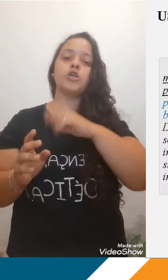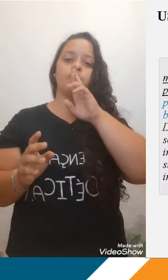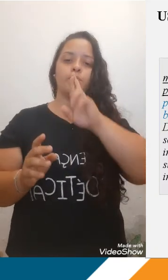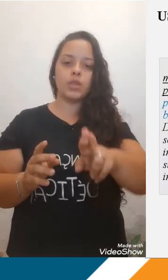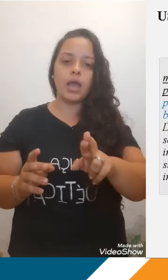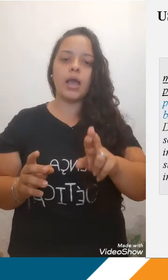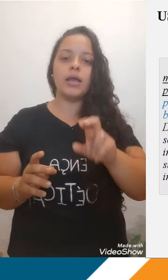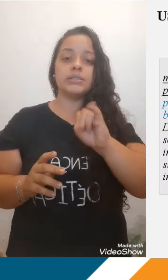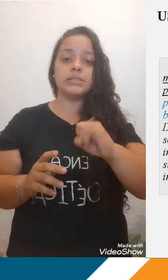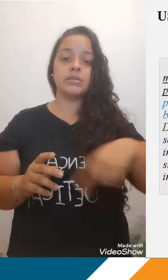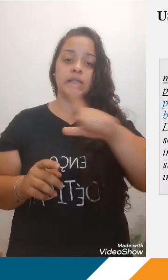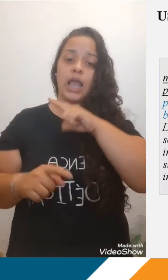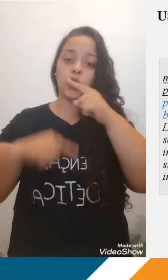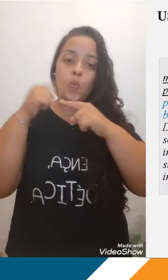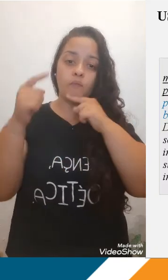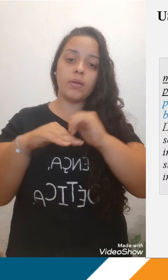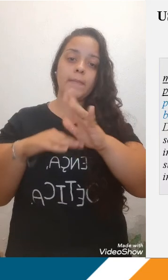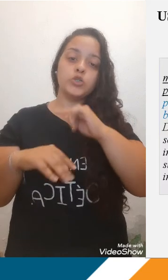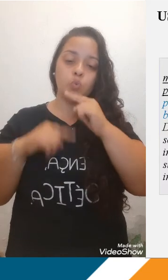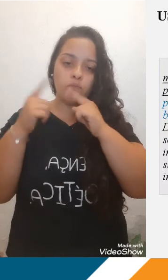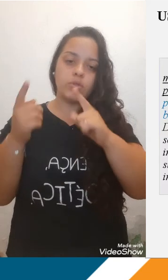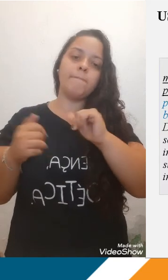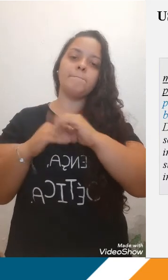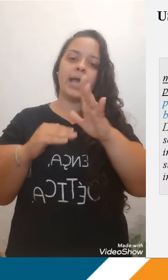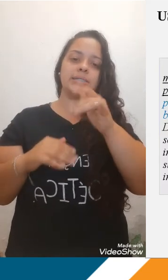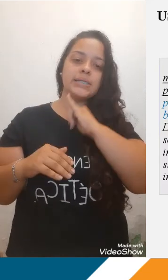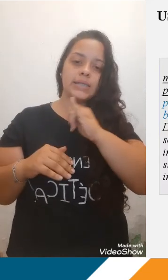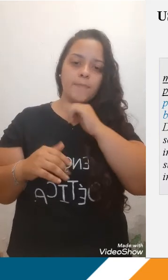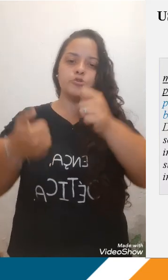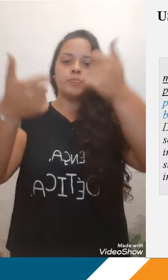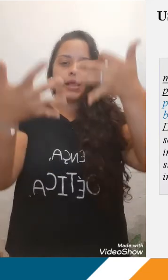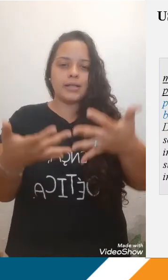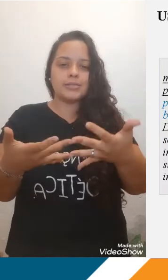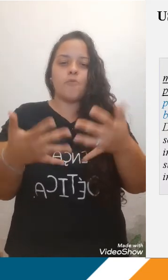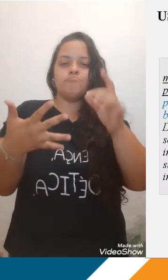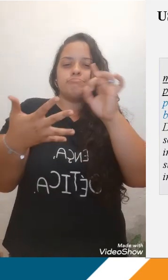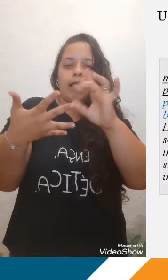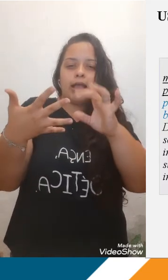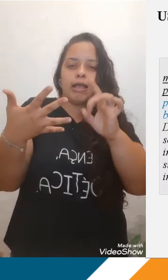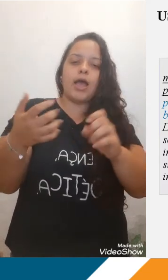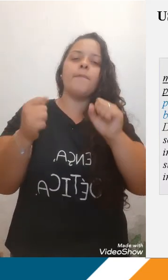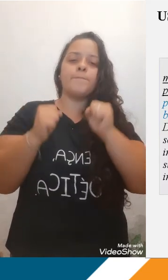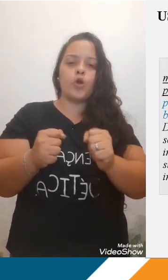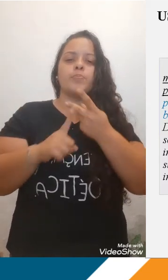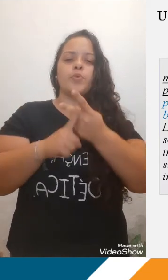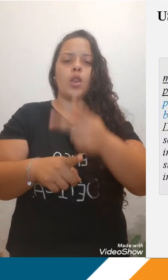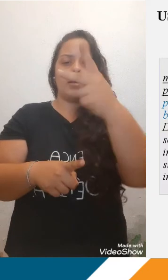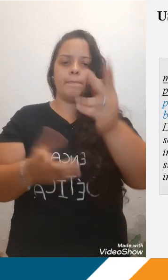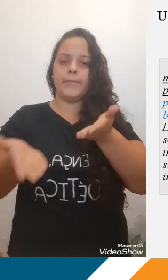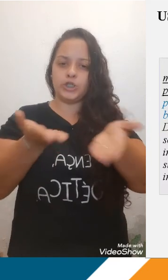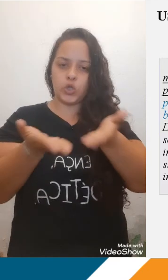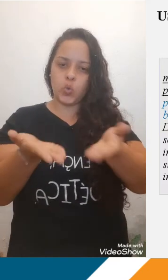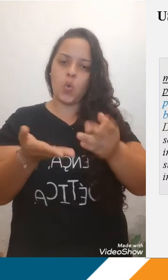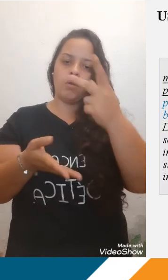tiverem mais dúvidas, quiserem mais exemplos ou explicações mais detalhadas, podem procurar os seus respectivos mediadores, que